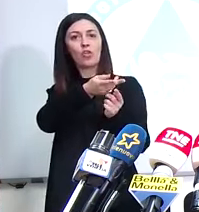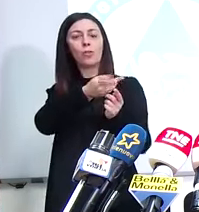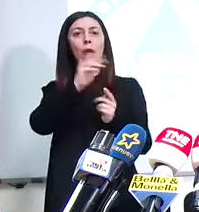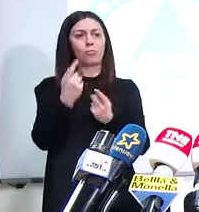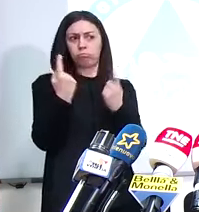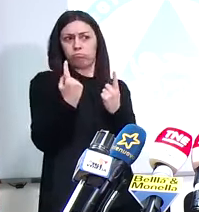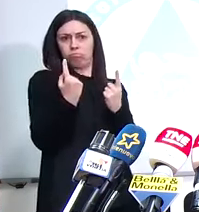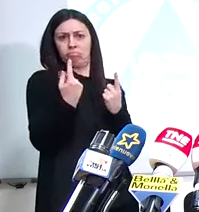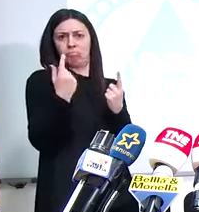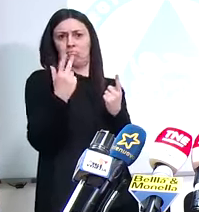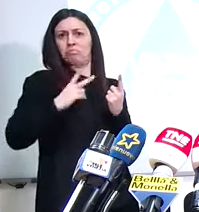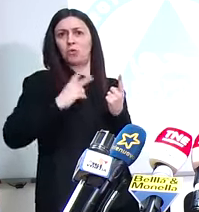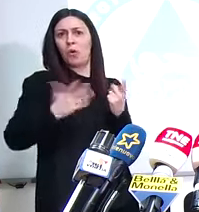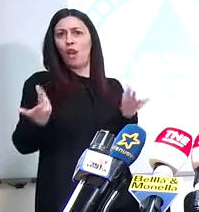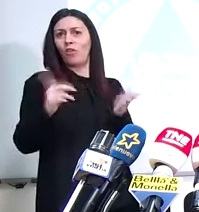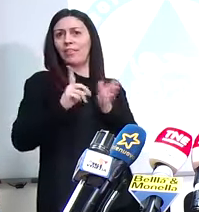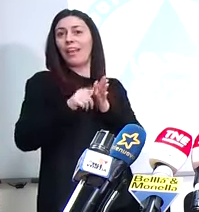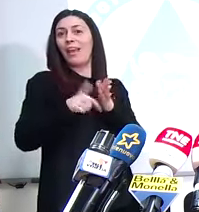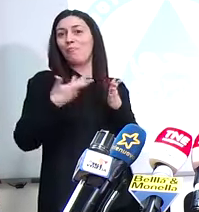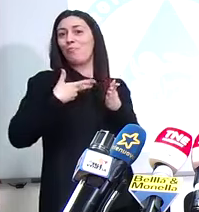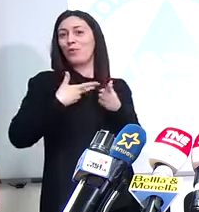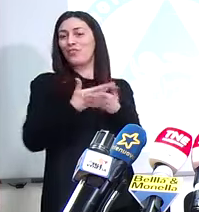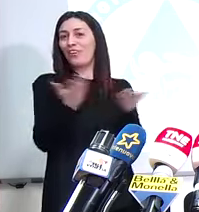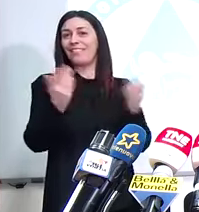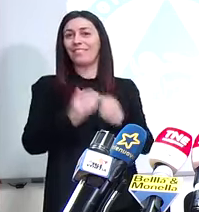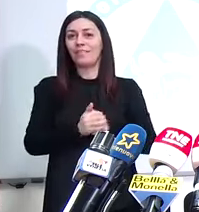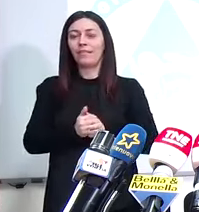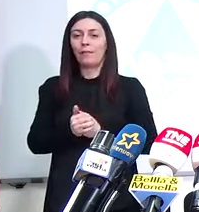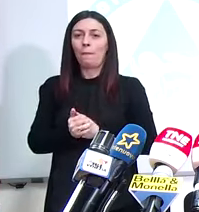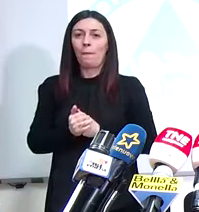se insieme io sono qui i ragazzi tranquilli